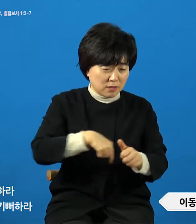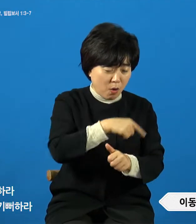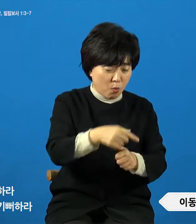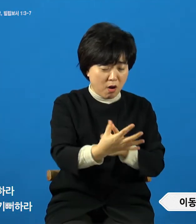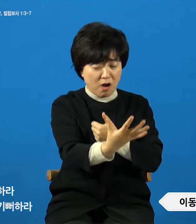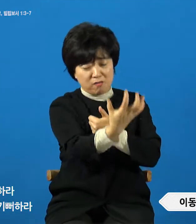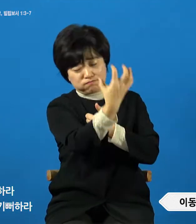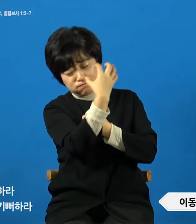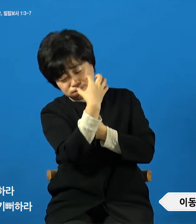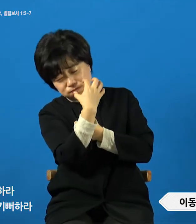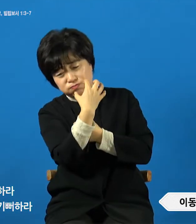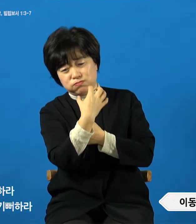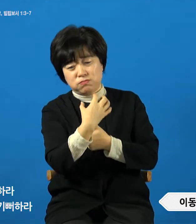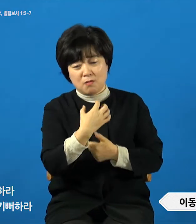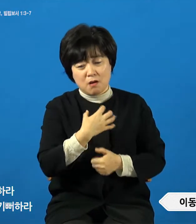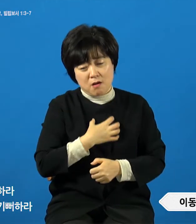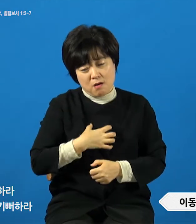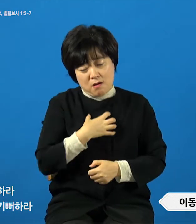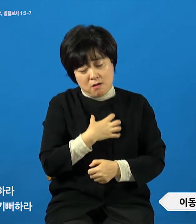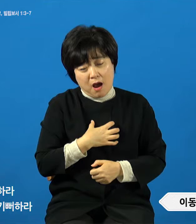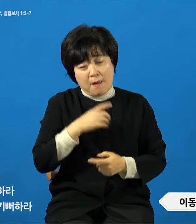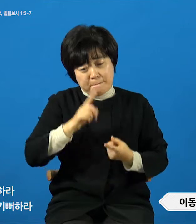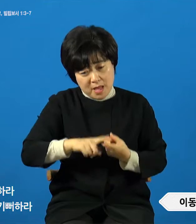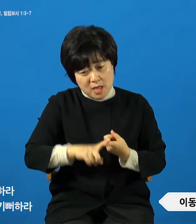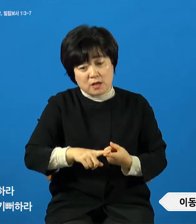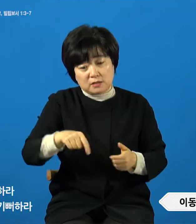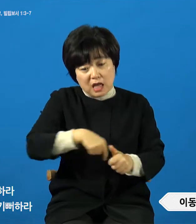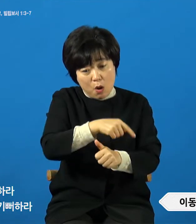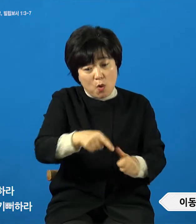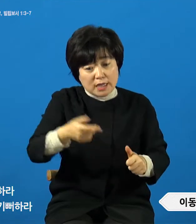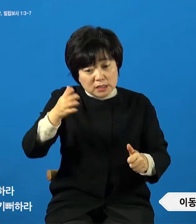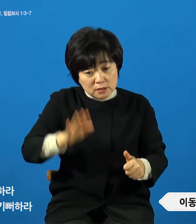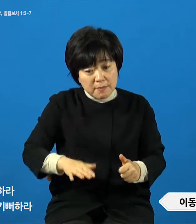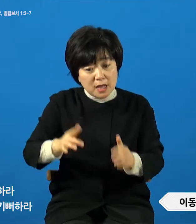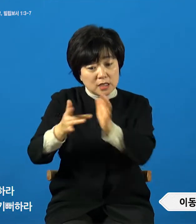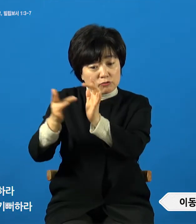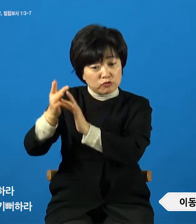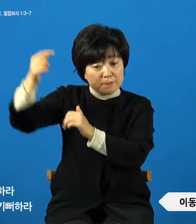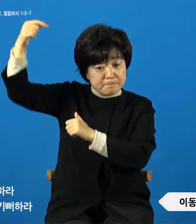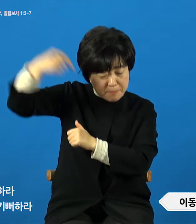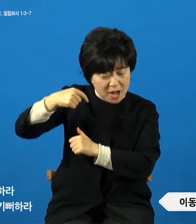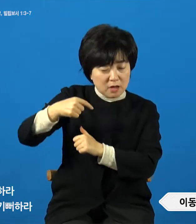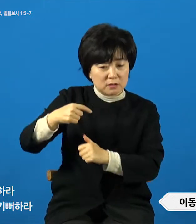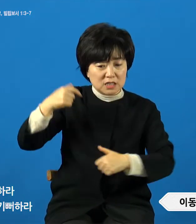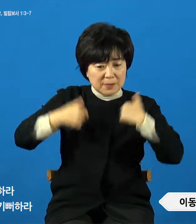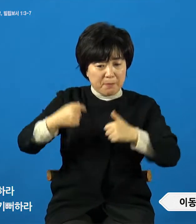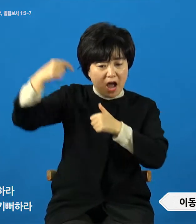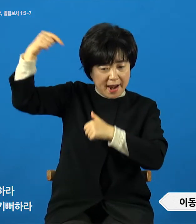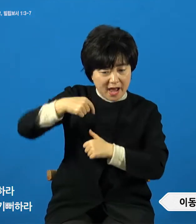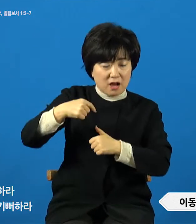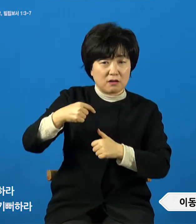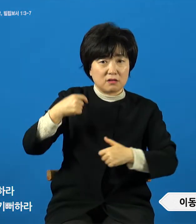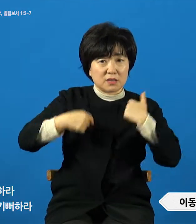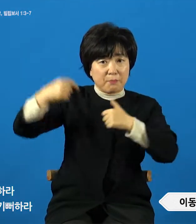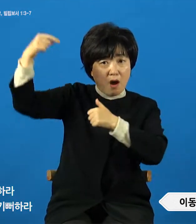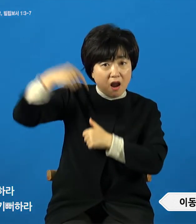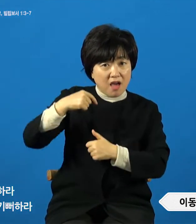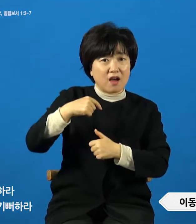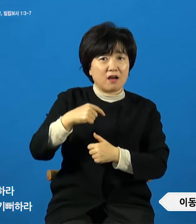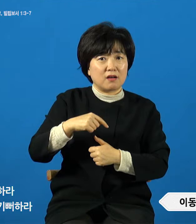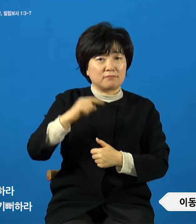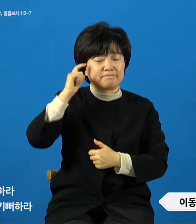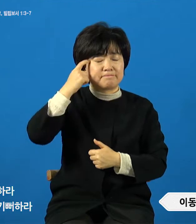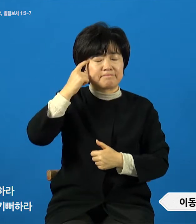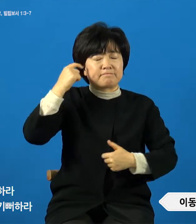만들고 있지만, 주님이 기뻐하라고 그러면 기뻐해야 돼요. 기뻐해야 돼요. 의지적으로 기뻐하려고 해요. 어떻게 기뻐할 수 있냐? 중요한